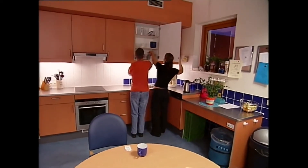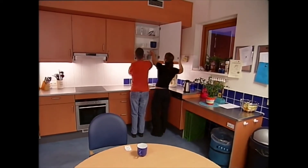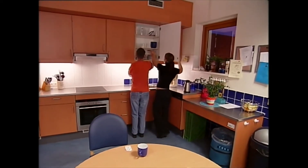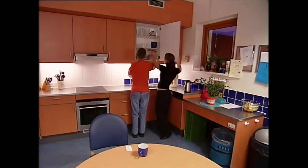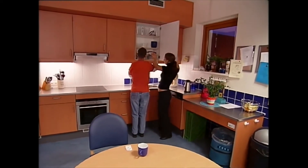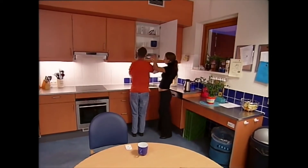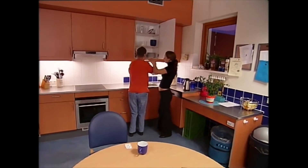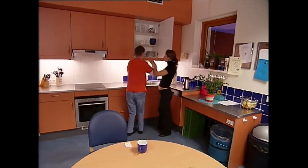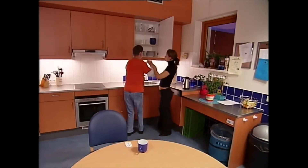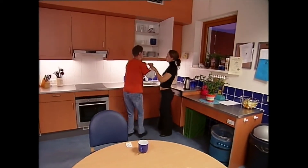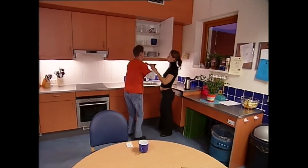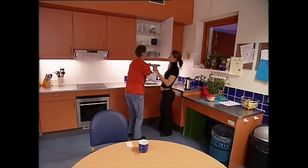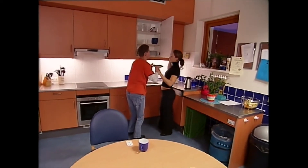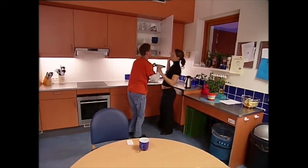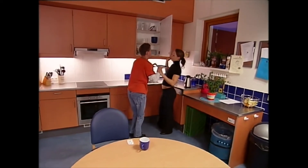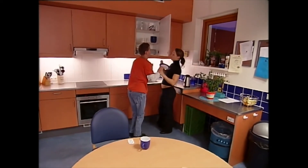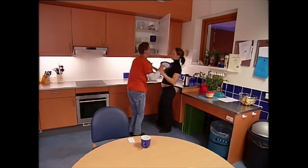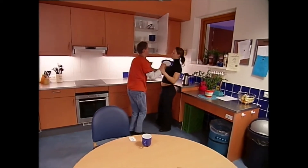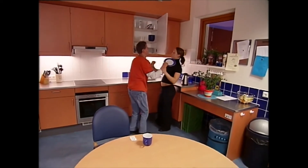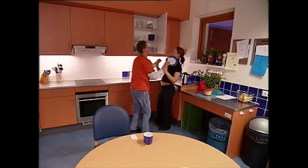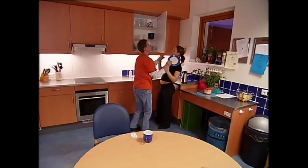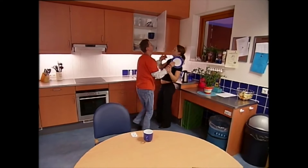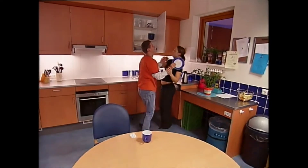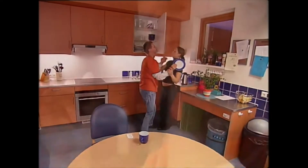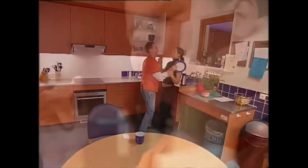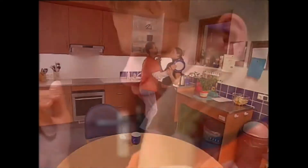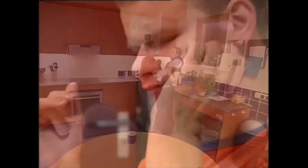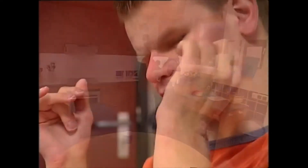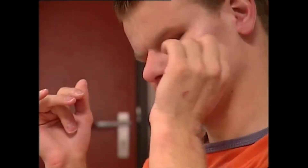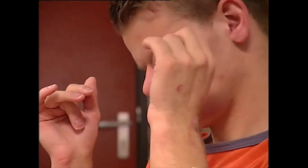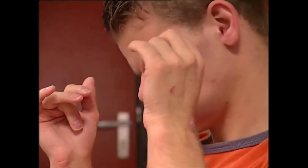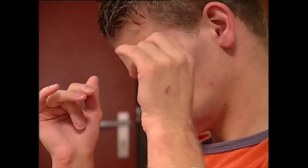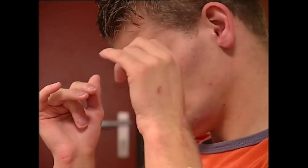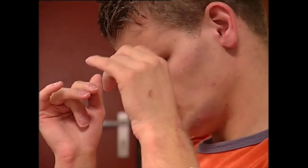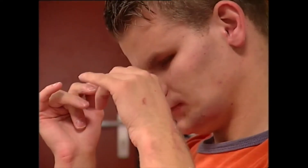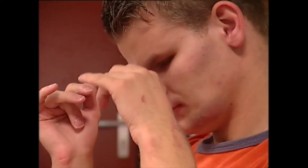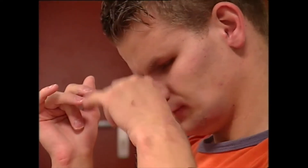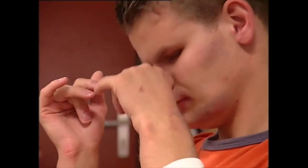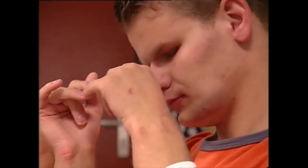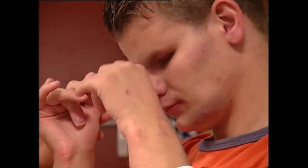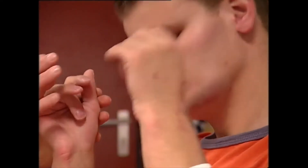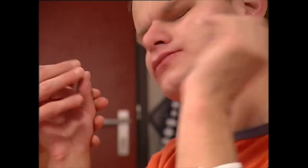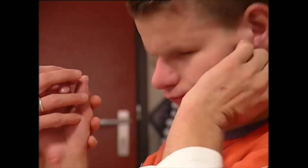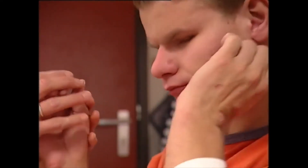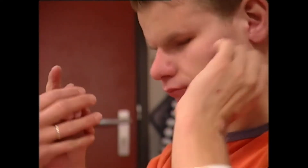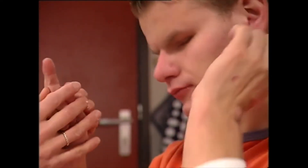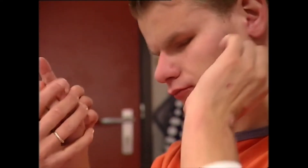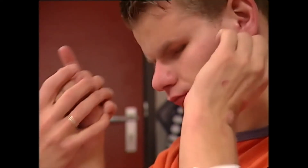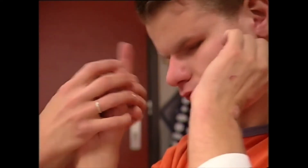bent? Allemaal vragen we graag naar de bekende weg. Zeg maar, naar een emotionele geruststelling.